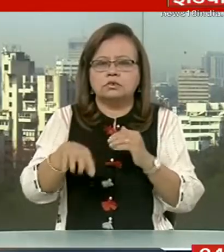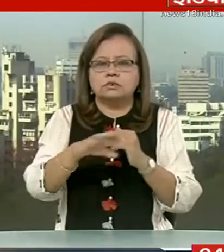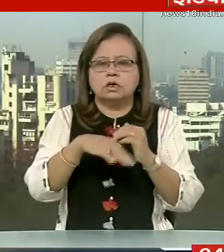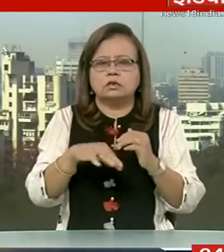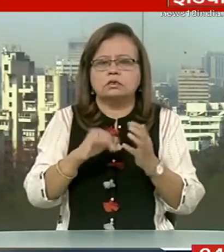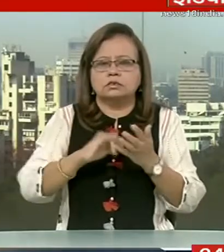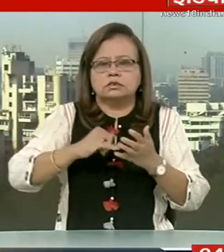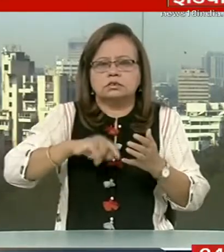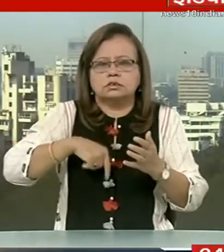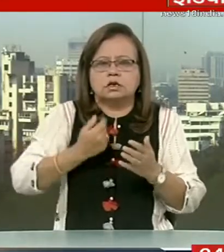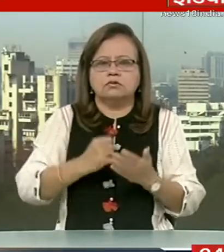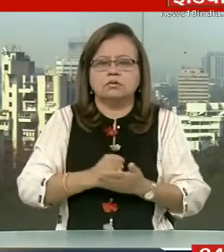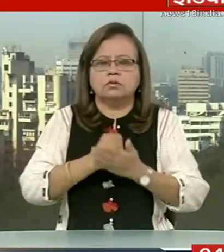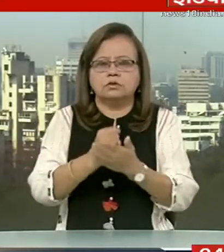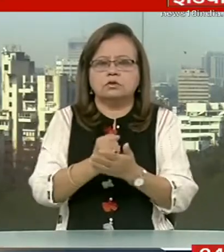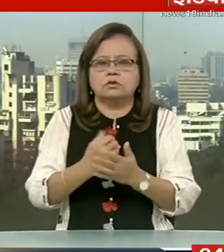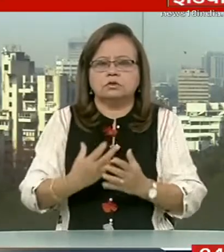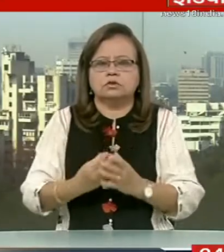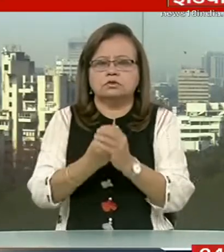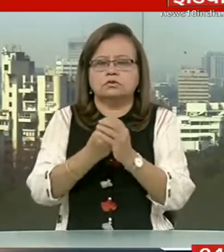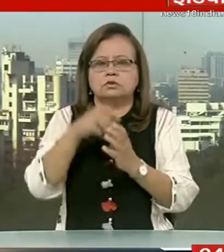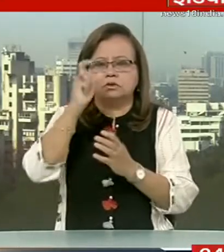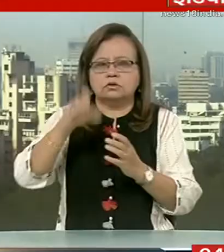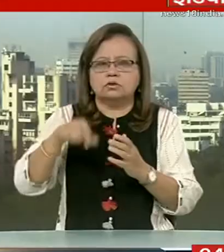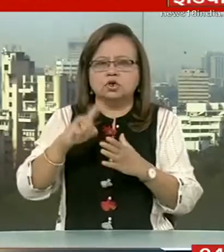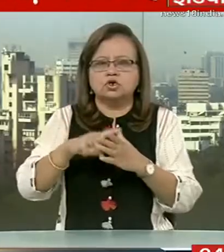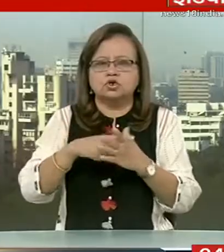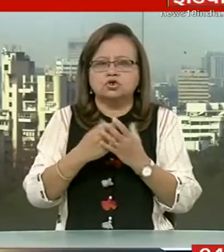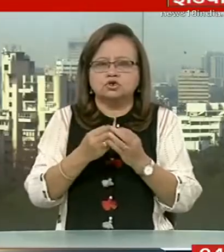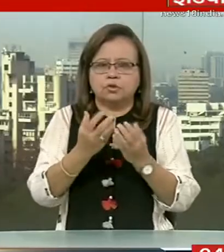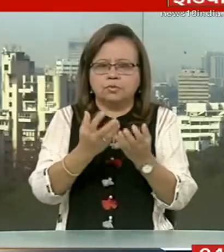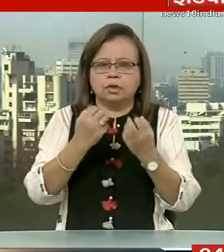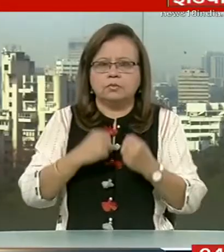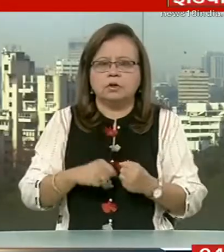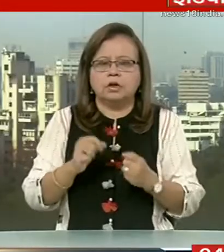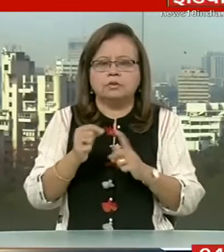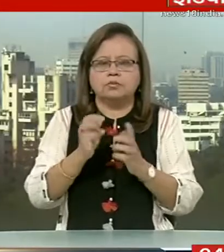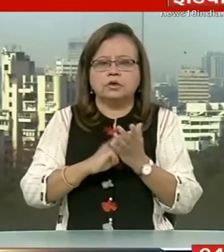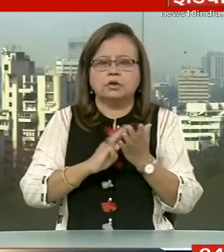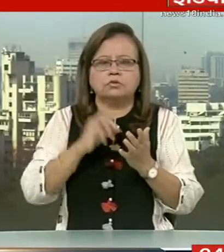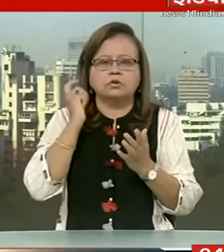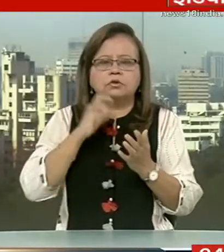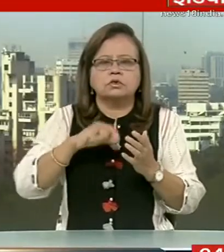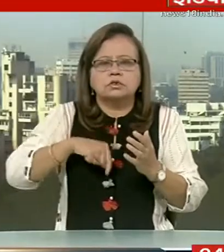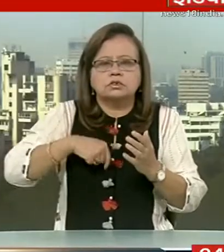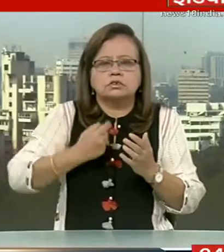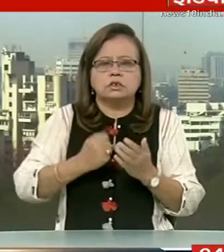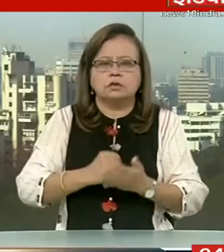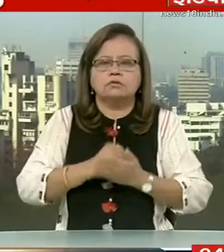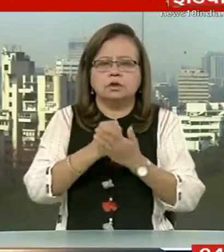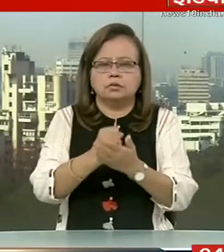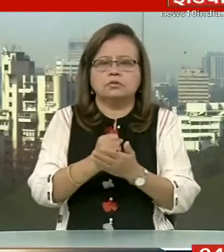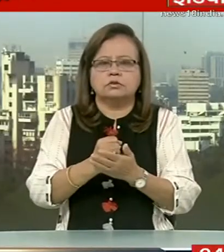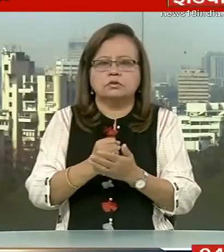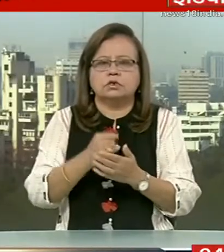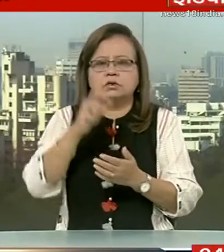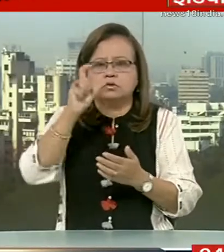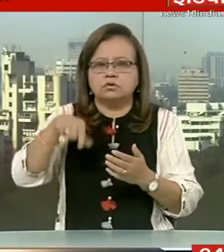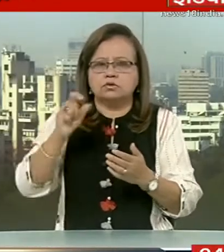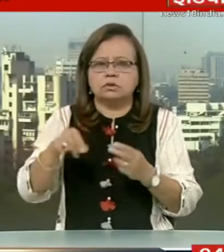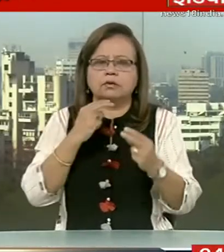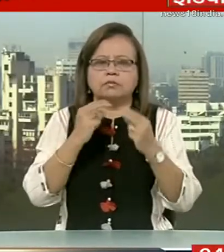यह स्कैल्प से जुड़े कई लोगों को रोजगार मिला है यह मोदी ने स्पेसिफिक से जुड़े लोगों से बातचीत